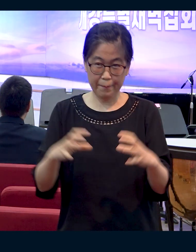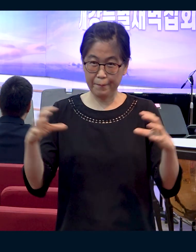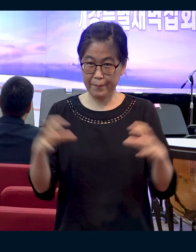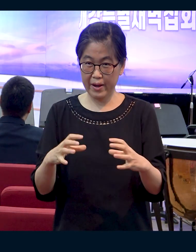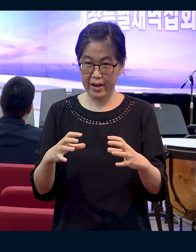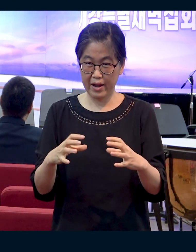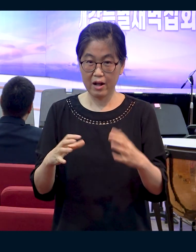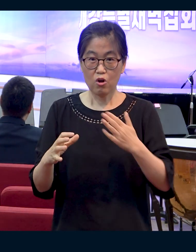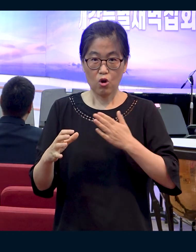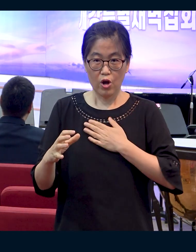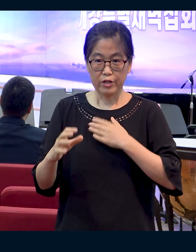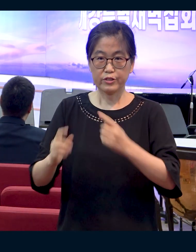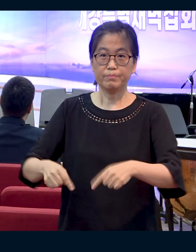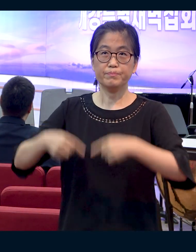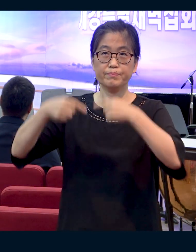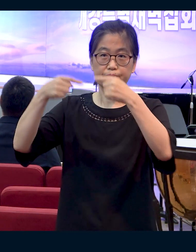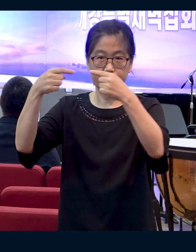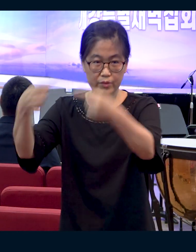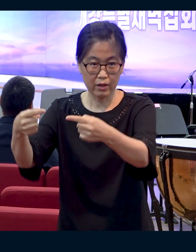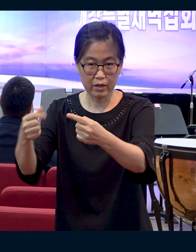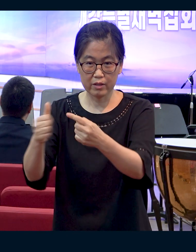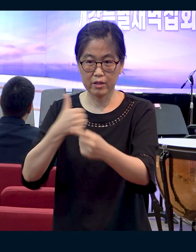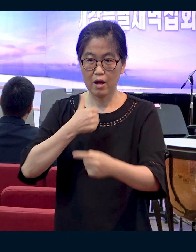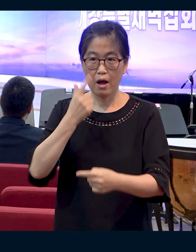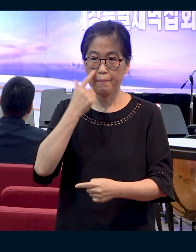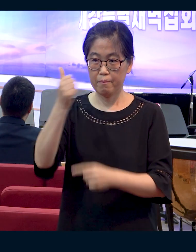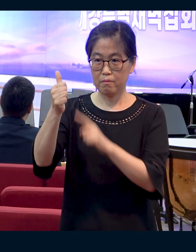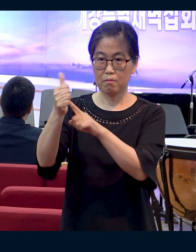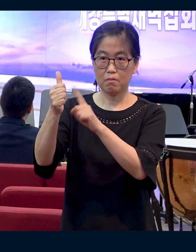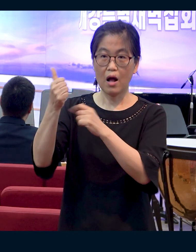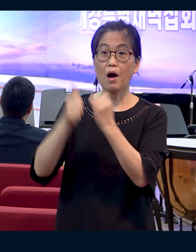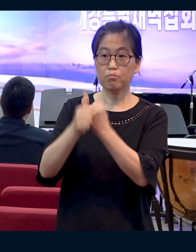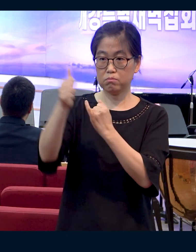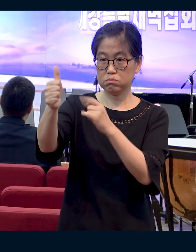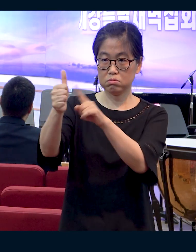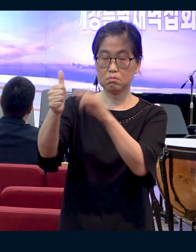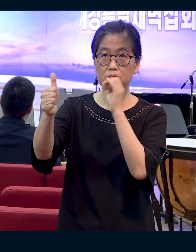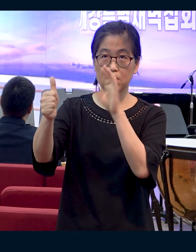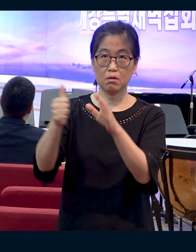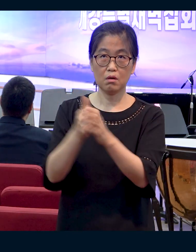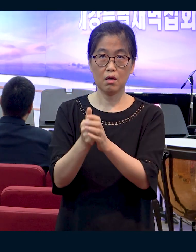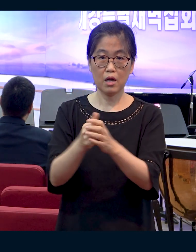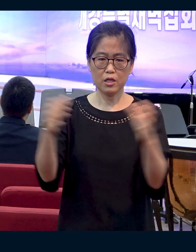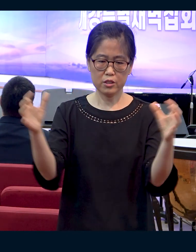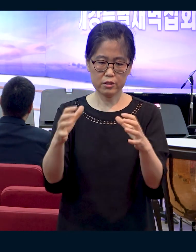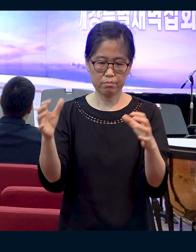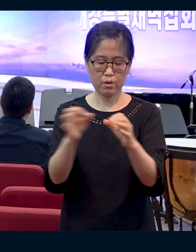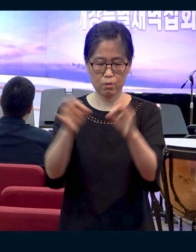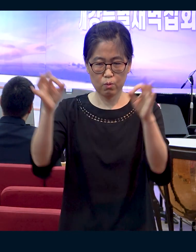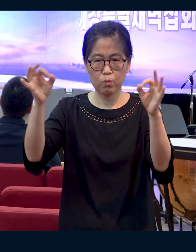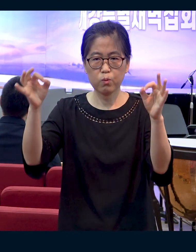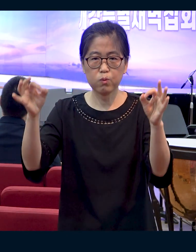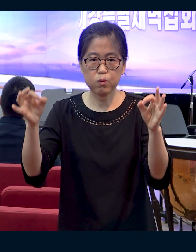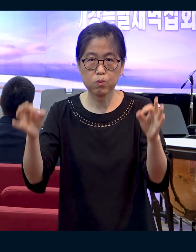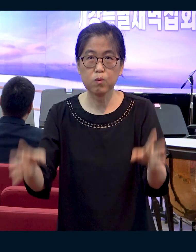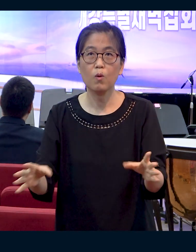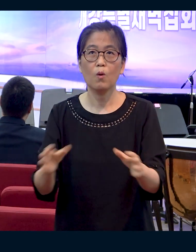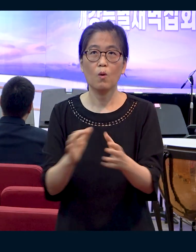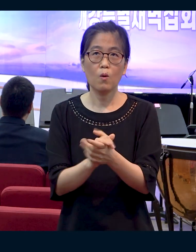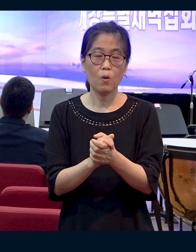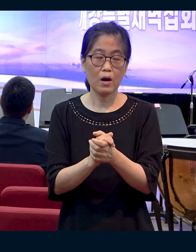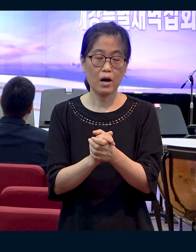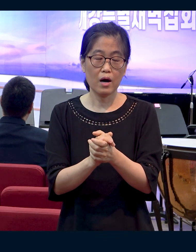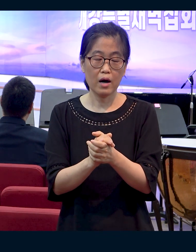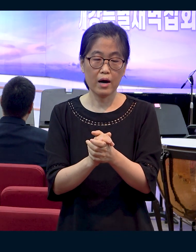본인도 힘들죠. 자기 아들하고 그러니까. 그래 가가지고 그 집회 기간 동안에